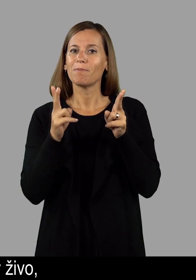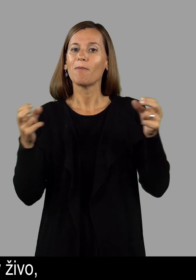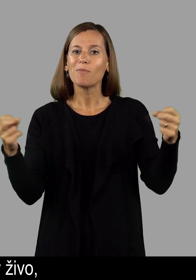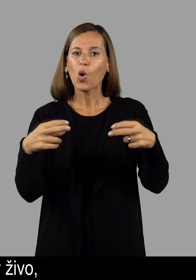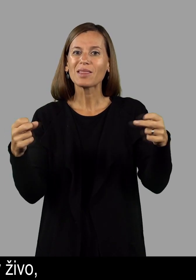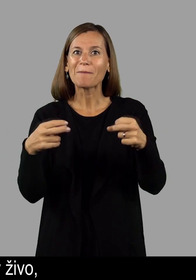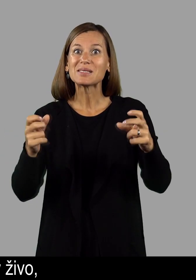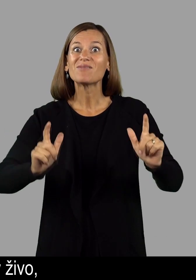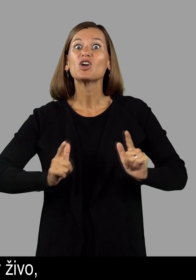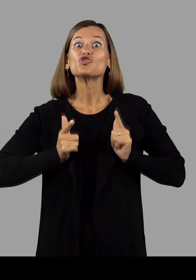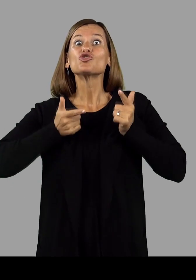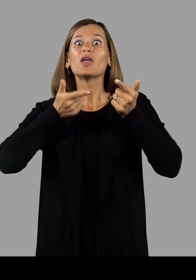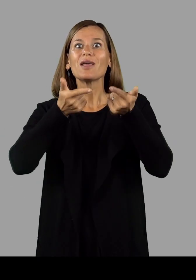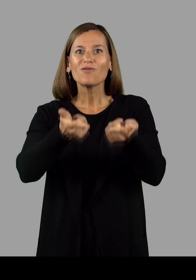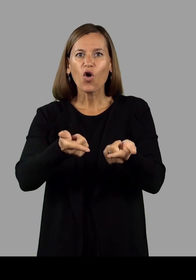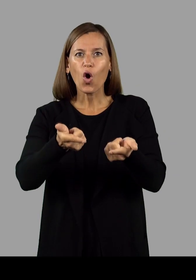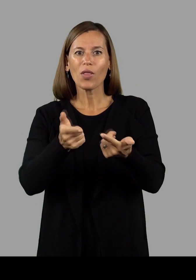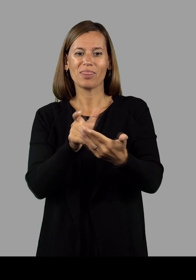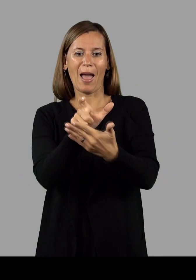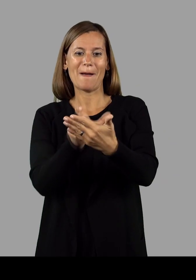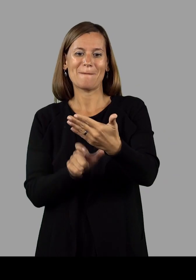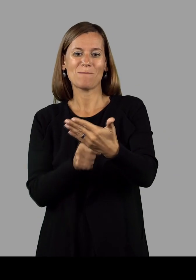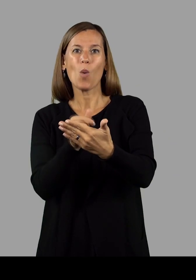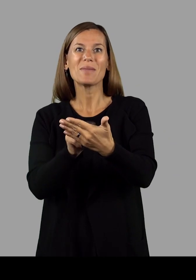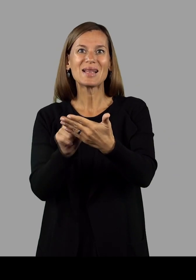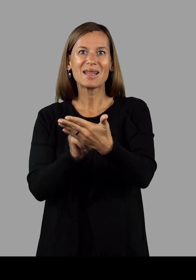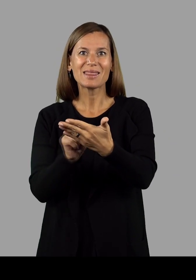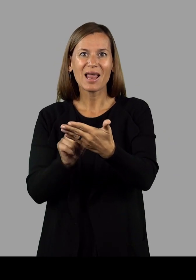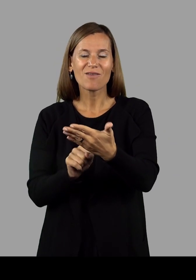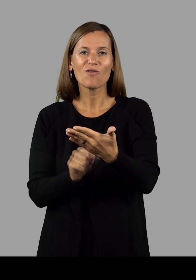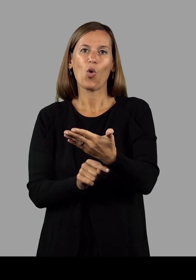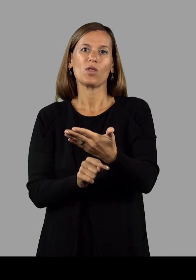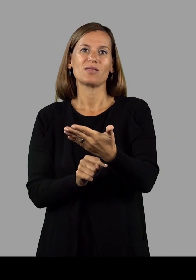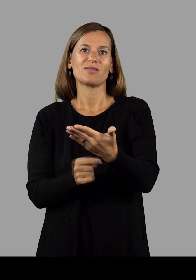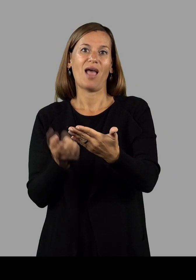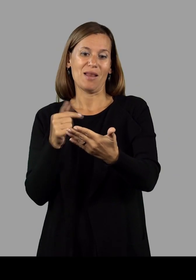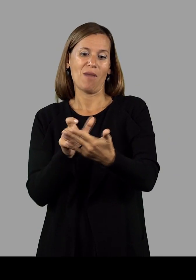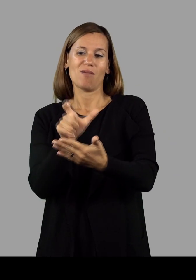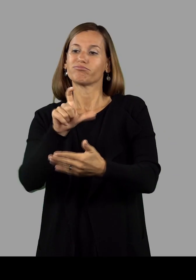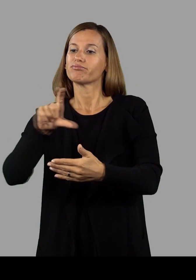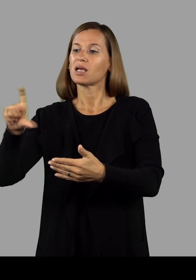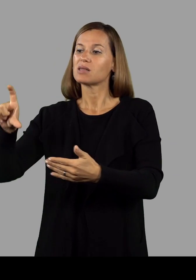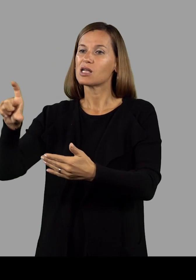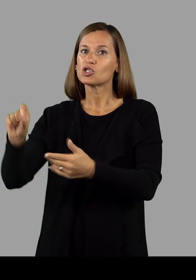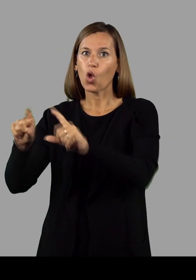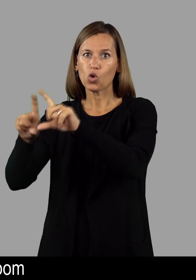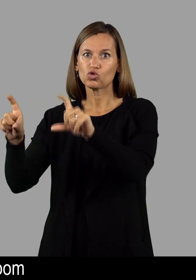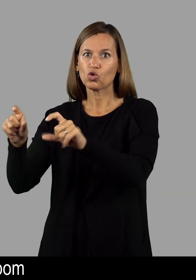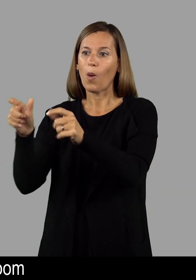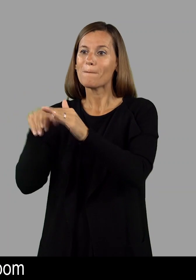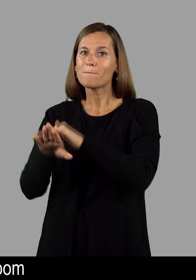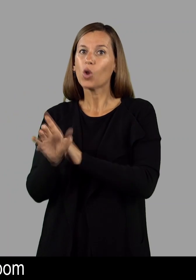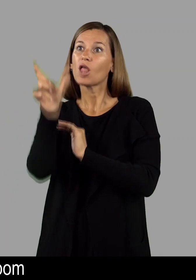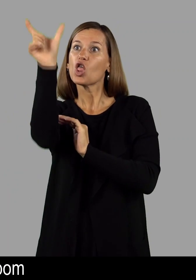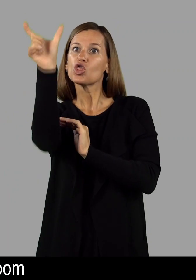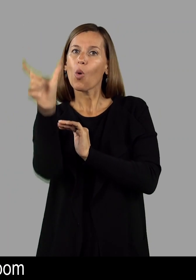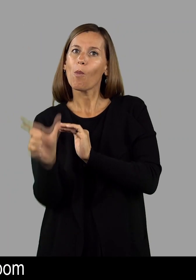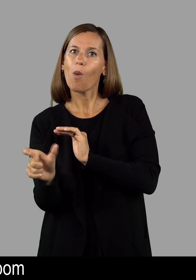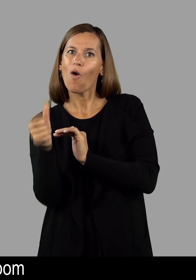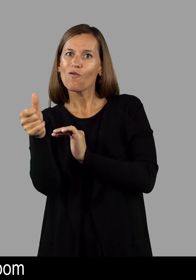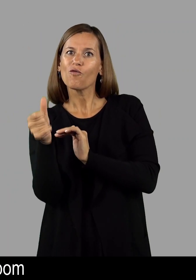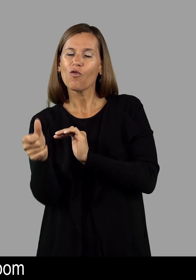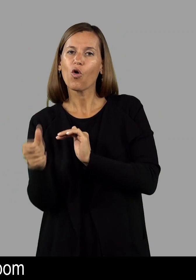bili na mobilnem telefonu ali na zaslončku, na primer pod domofonom. V svojem predavanju pa